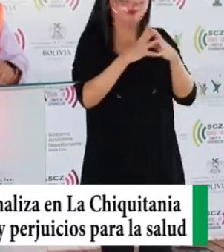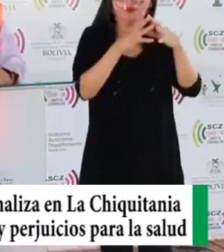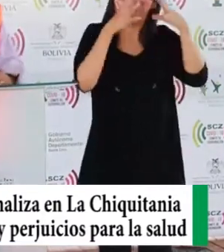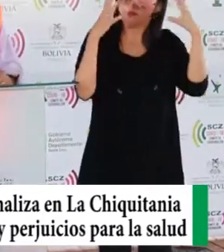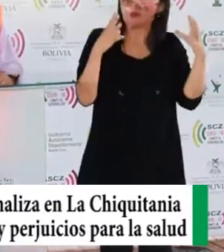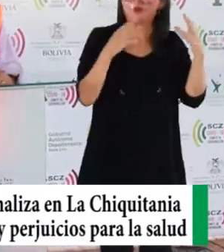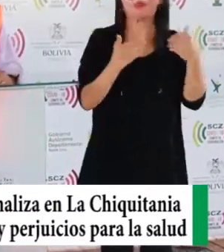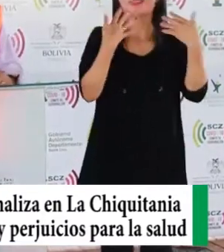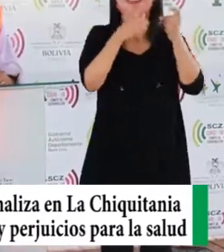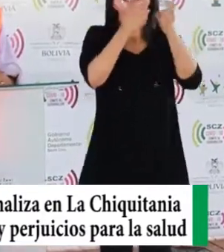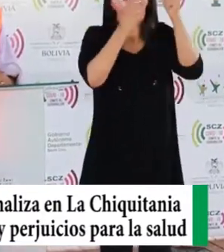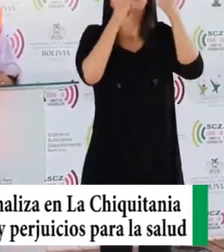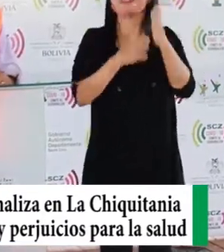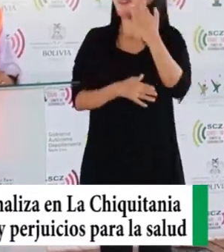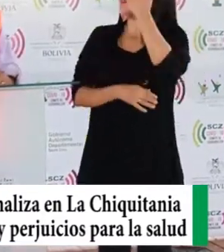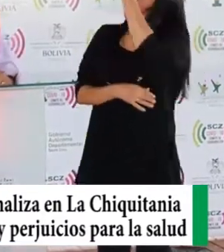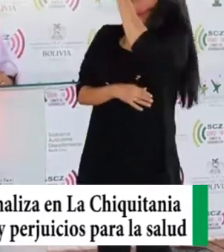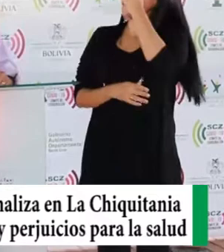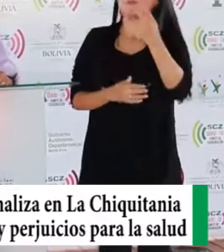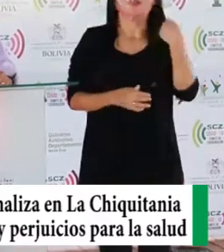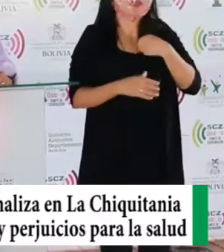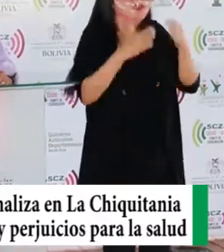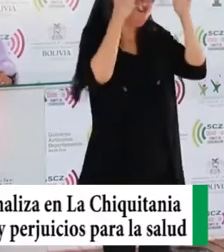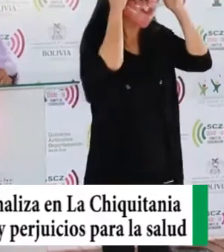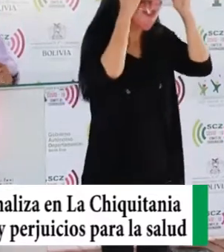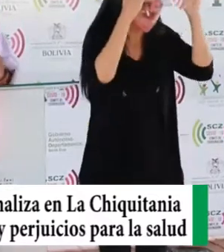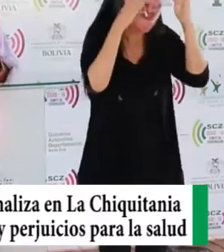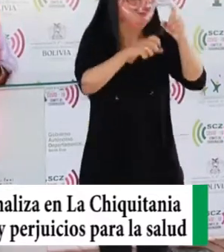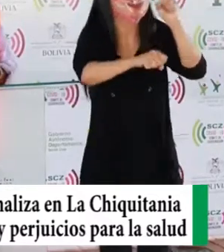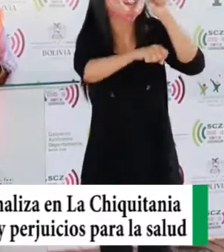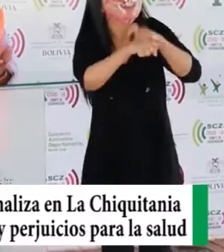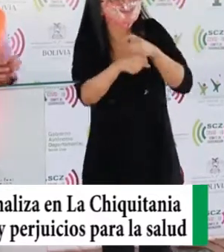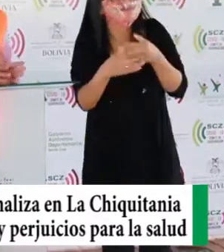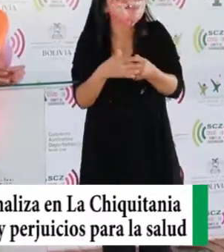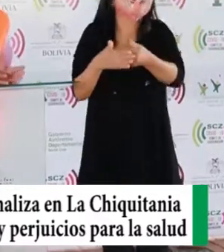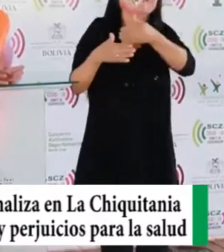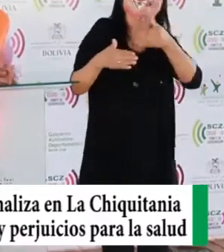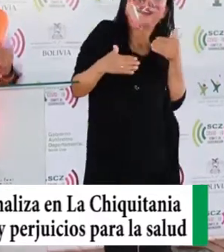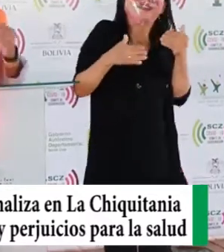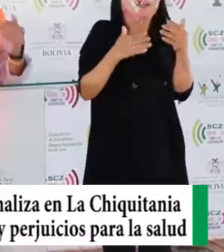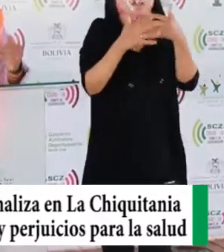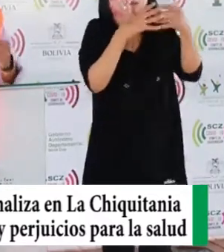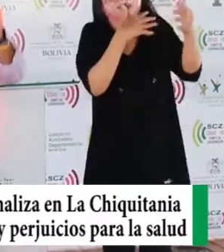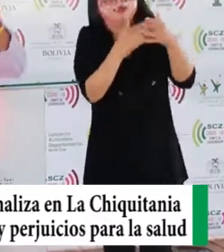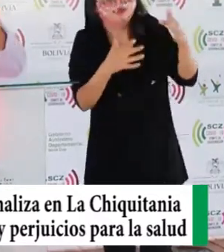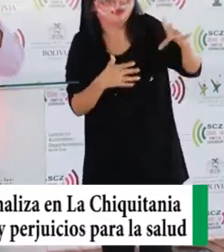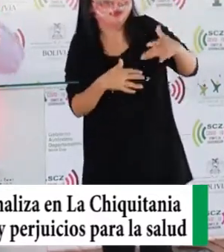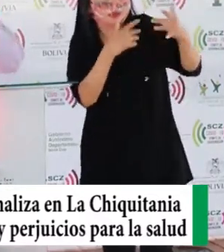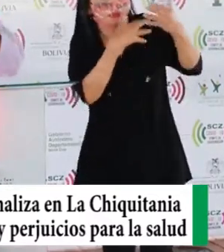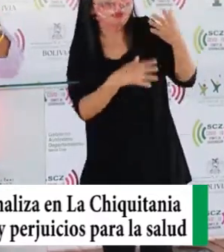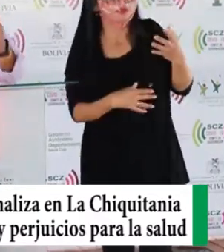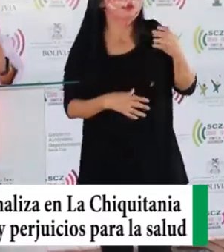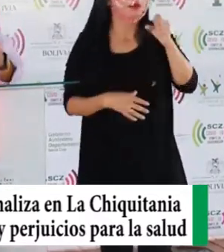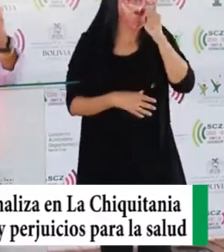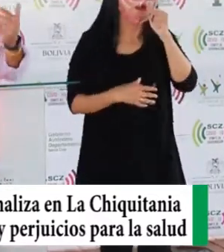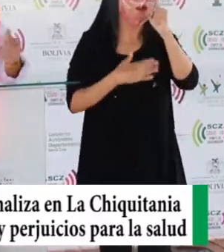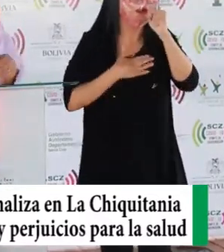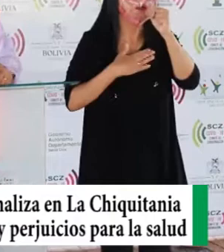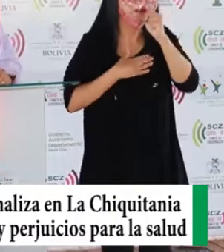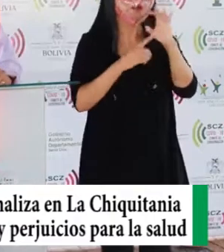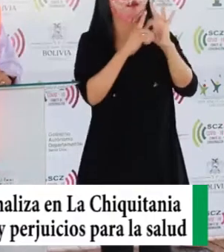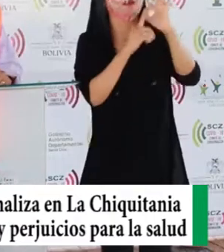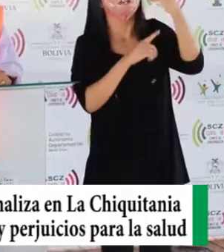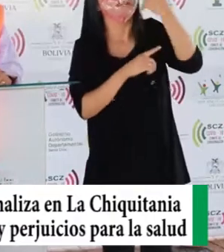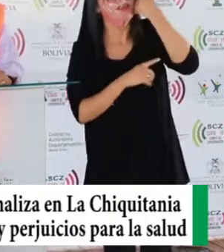lo decía nuestra directora del COE, nuestra atención es oportuna, es ante cualquier síntoma, ya sea de tos, de fiebre o